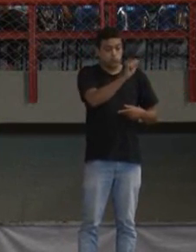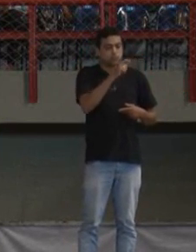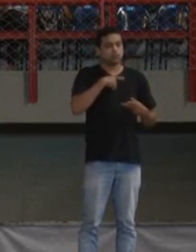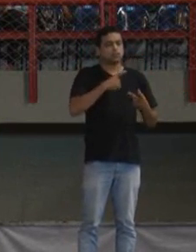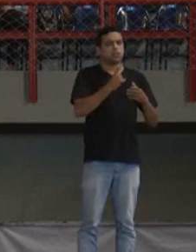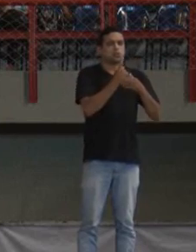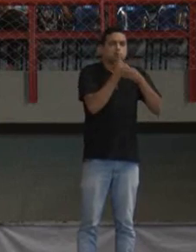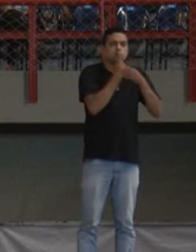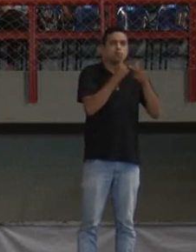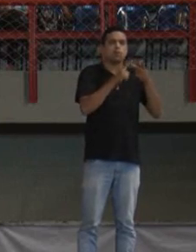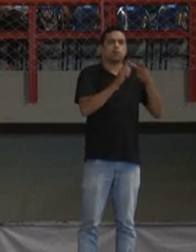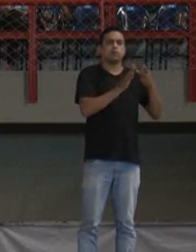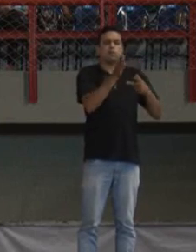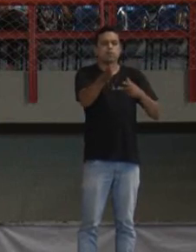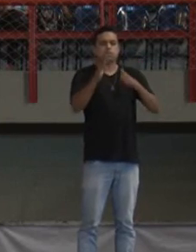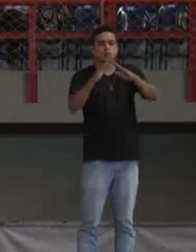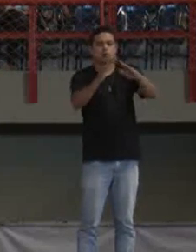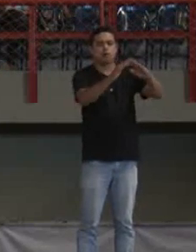do povo,